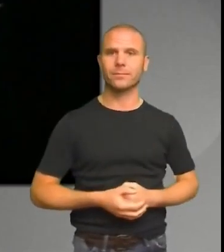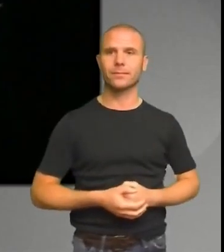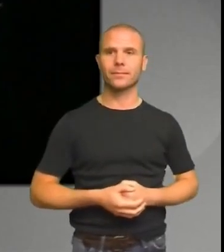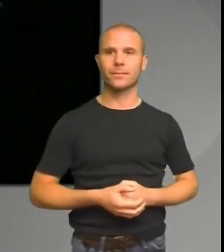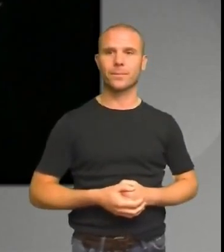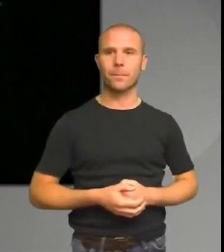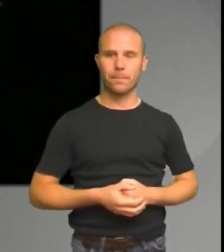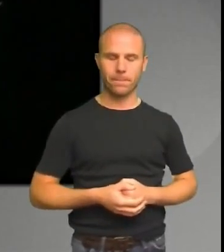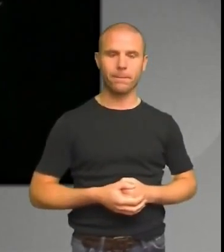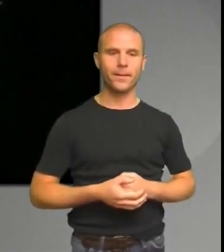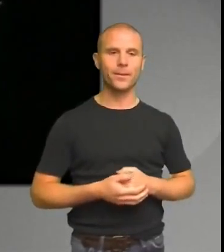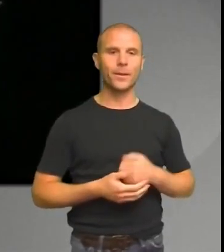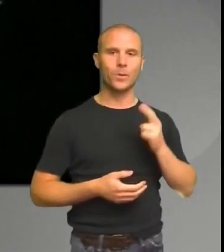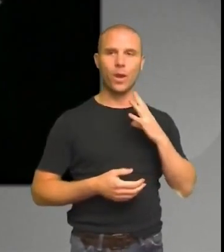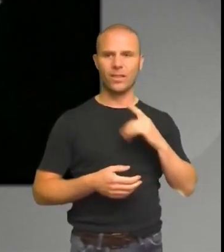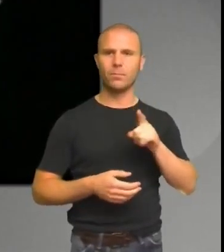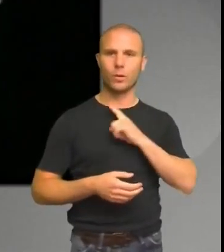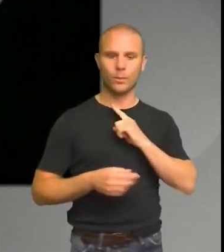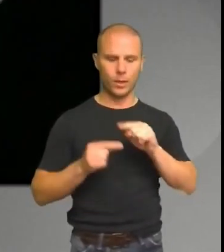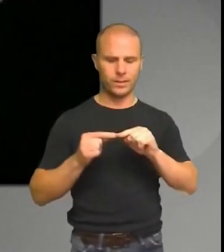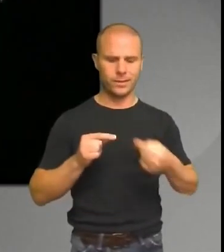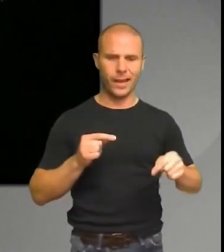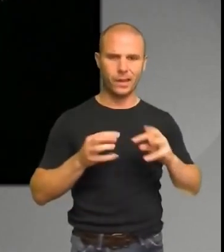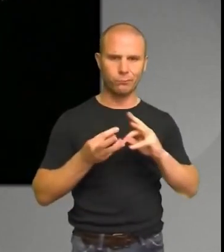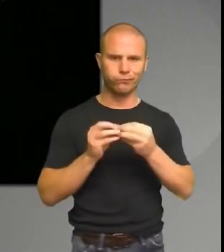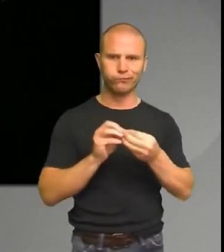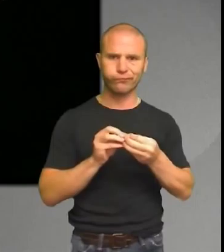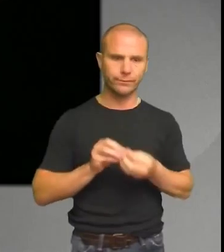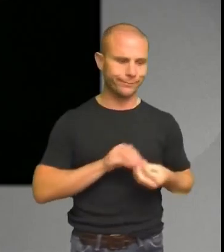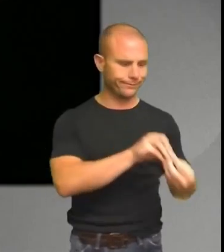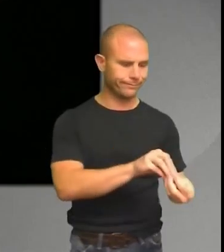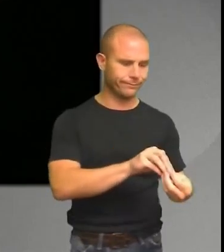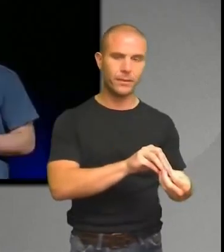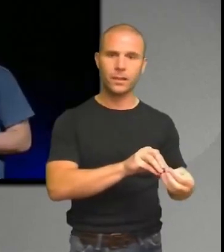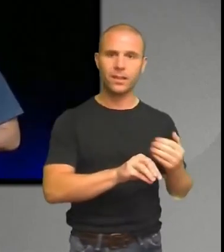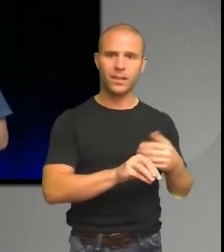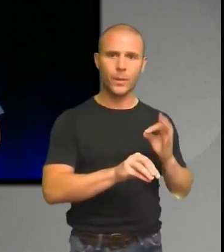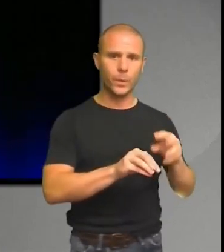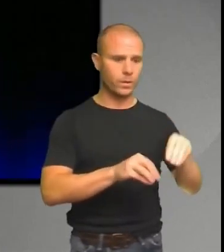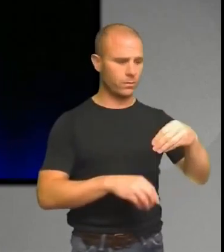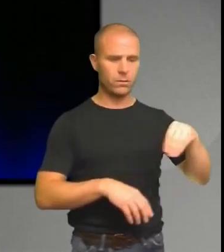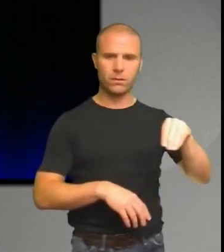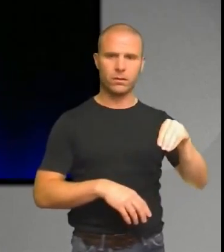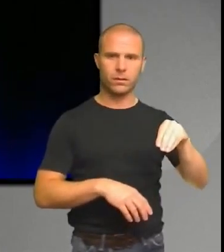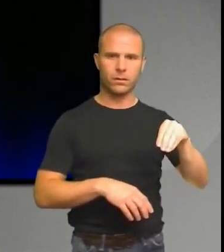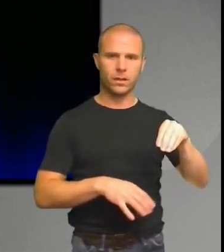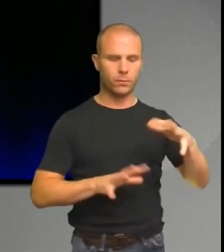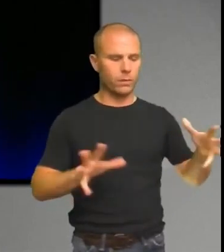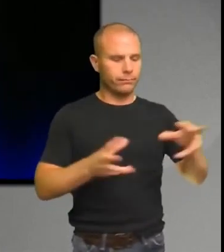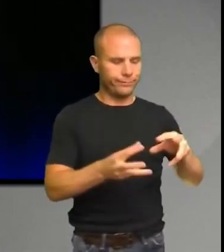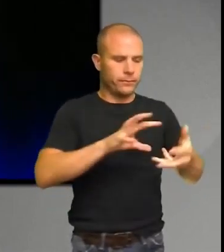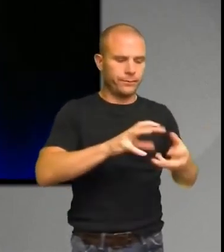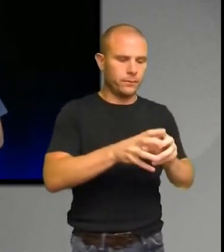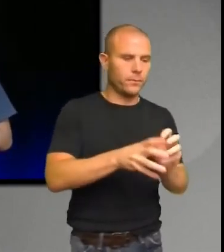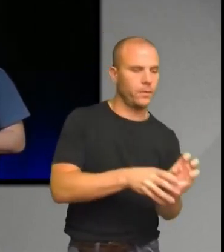Och här ser vi då kabeltrasslet som det blev. Vi visste inte riktigt vad vi skulle göra med det. Så vi bara knyckte upp det till en klump. Och la det